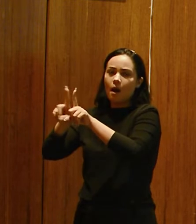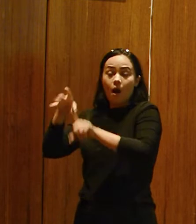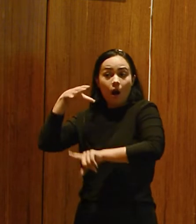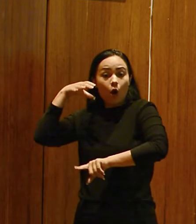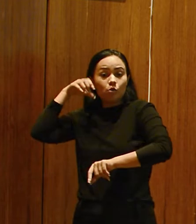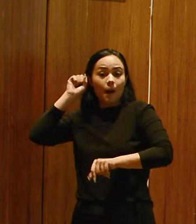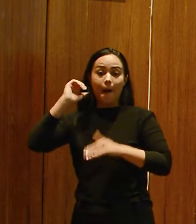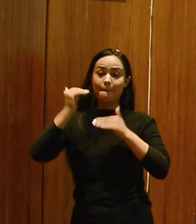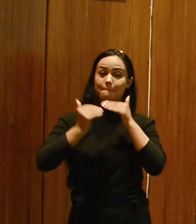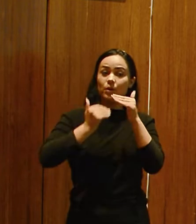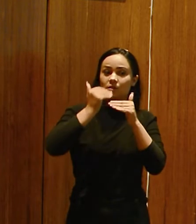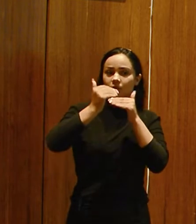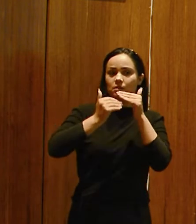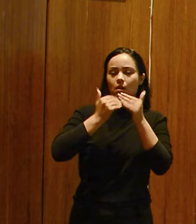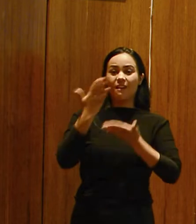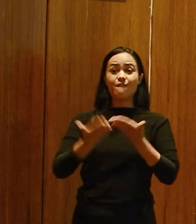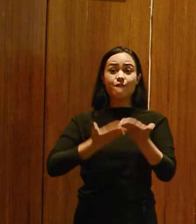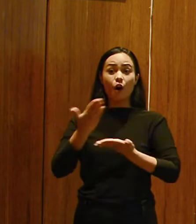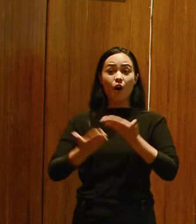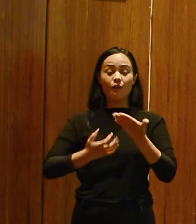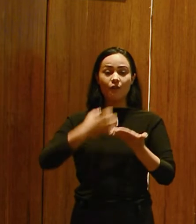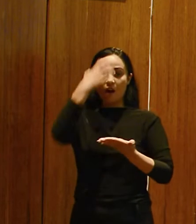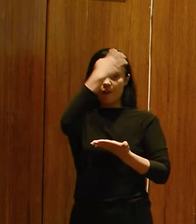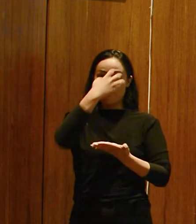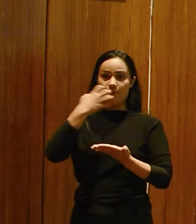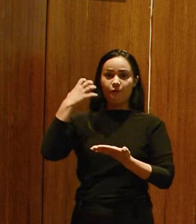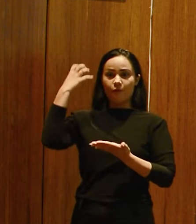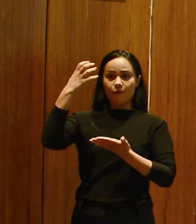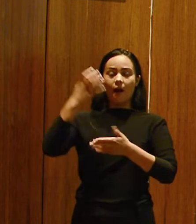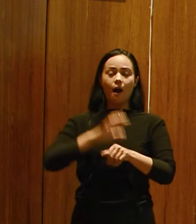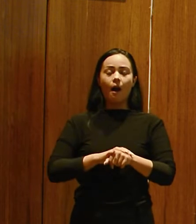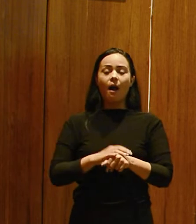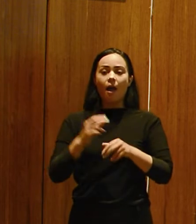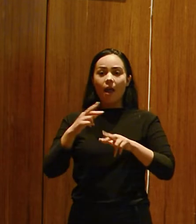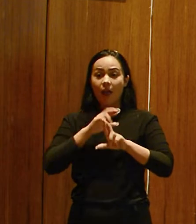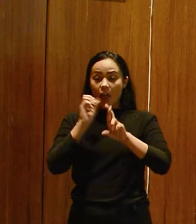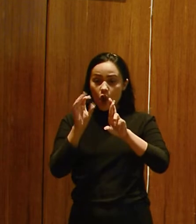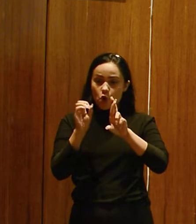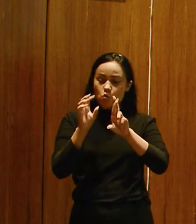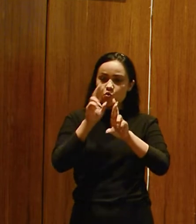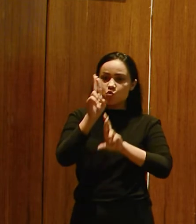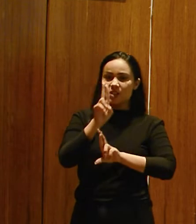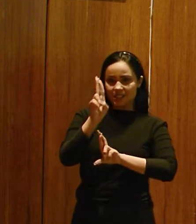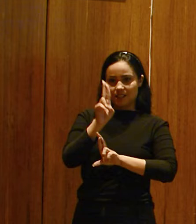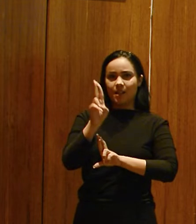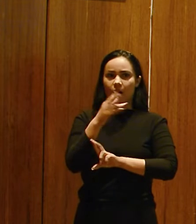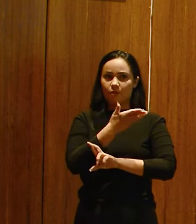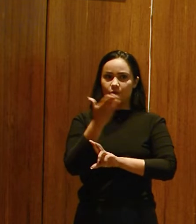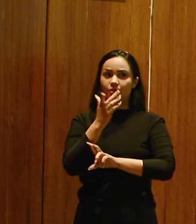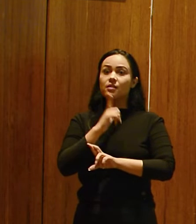um processo complexo que envolve várias áreas cognitivas, vários recursos são utilizados